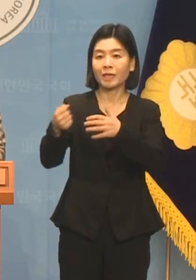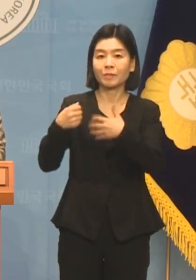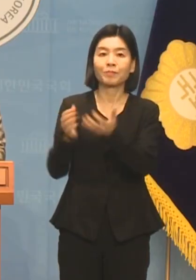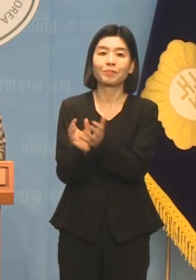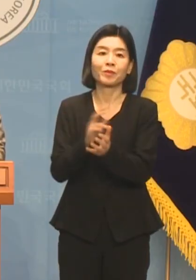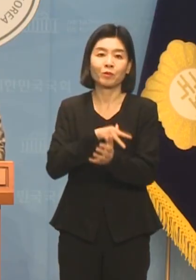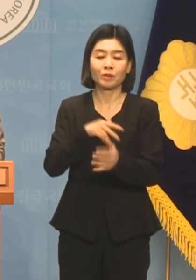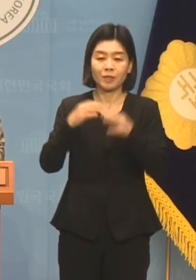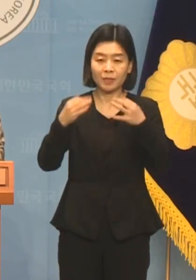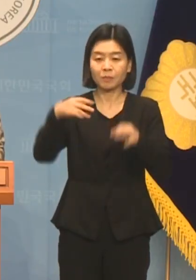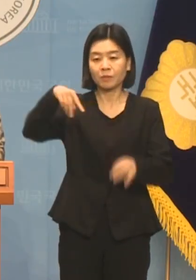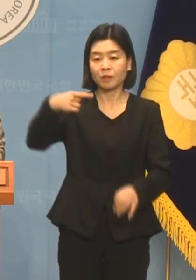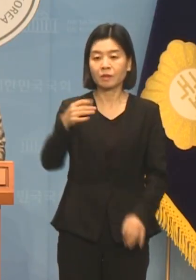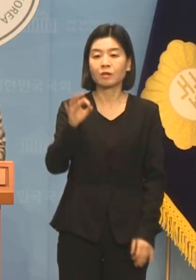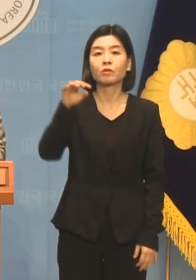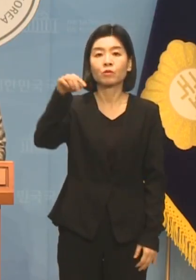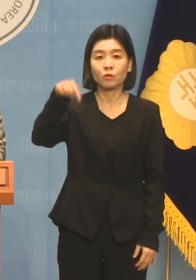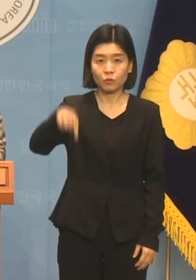김성수 의원입니다.